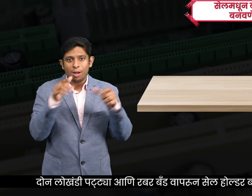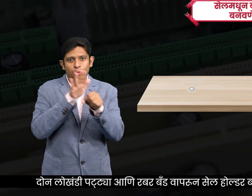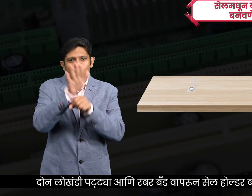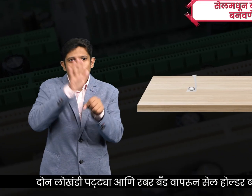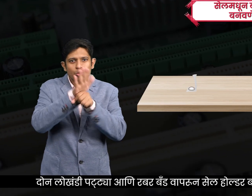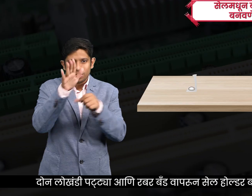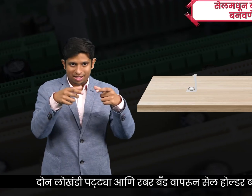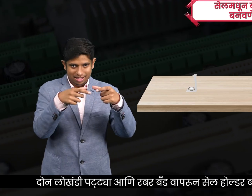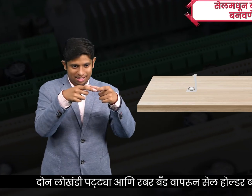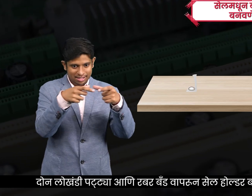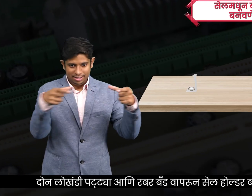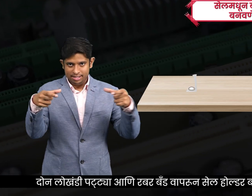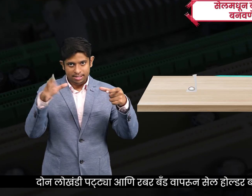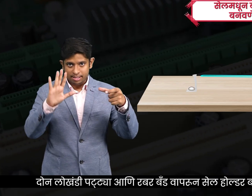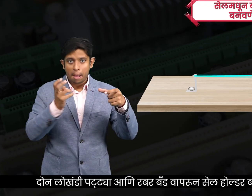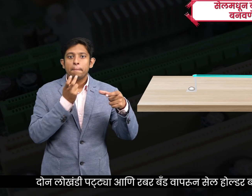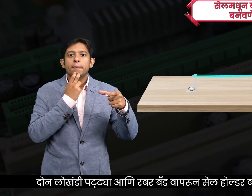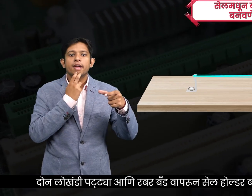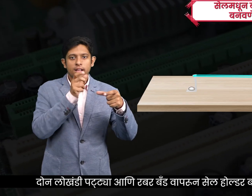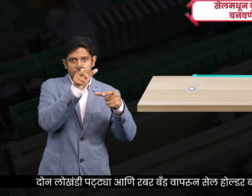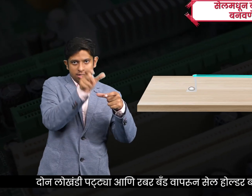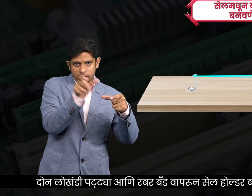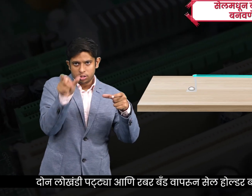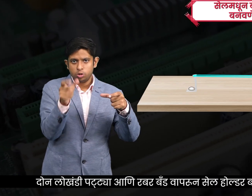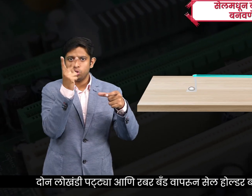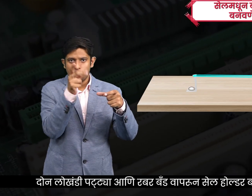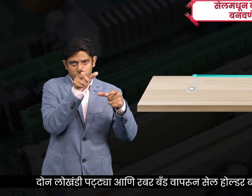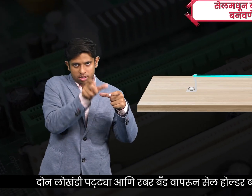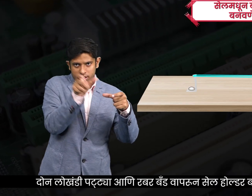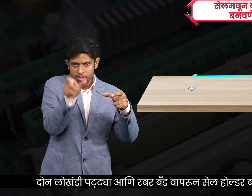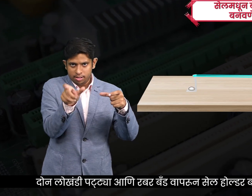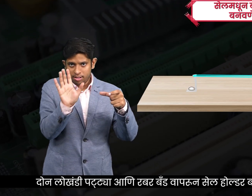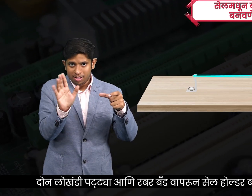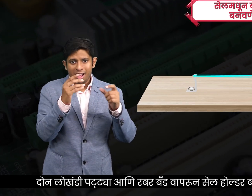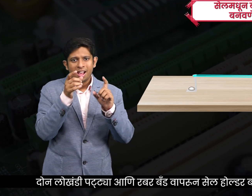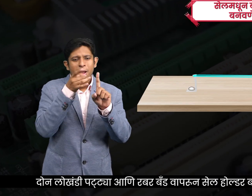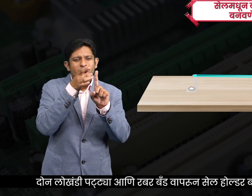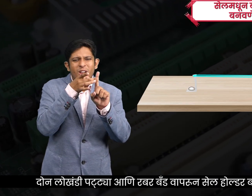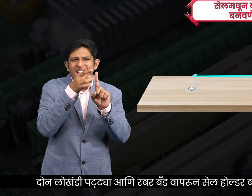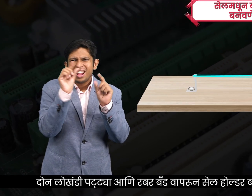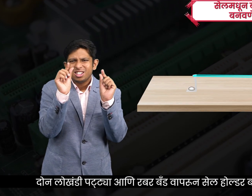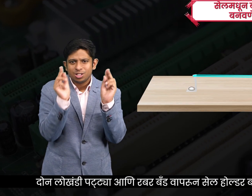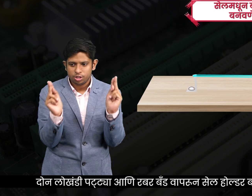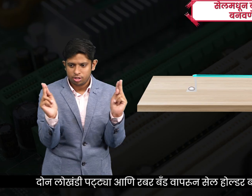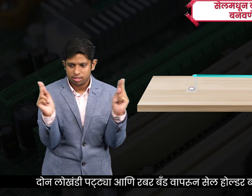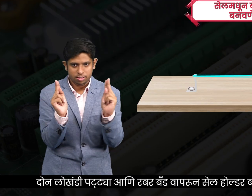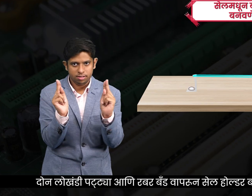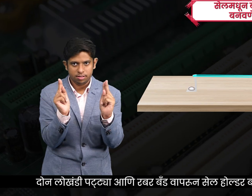2 लोखंडी पट्ट्या आणि रबर बँड वापरून सेल होल्डर बनवू शकतो.